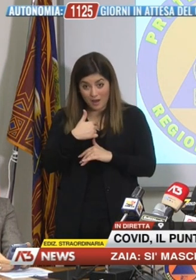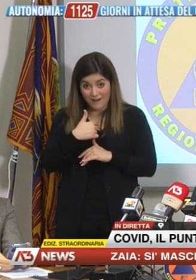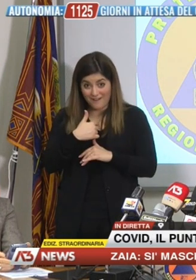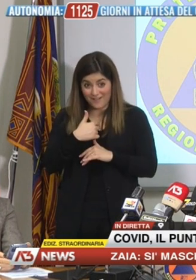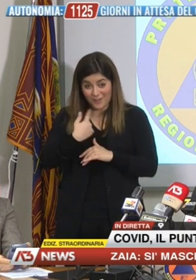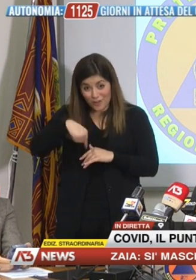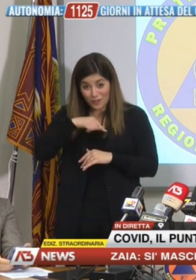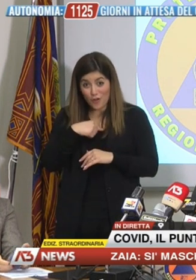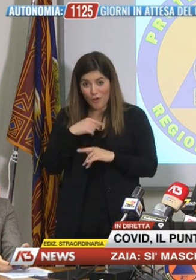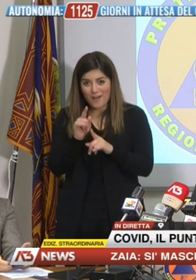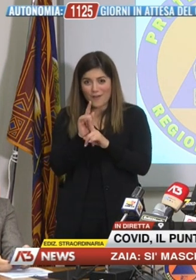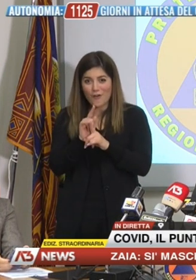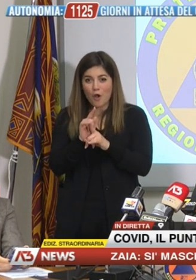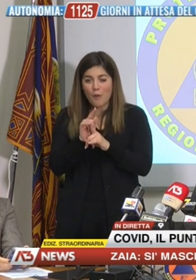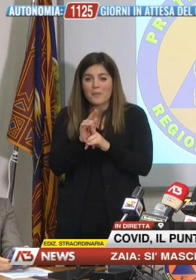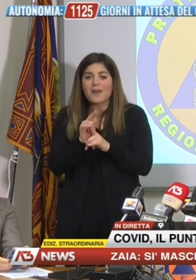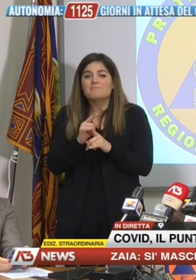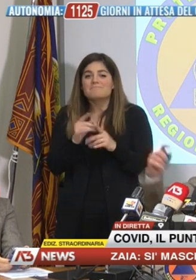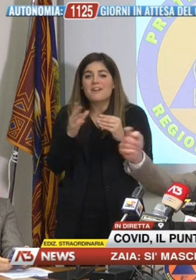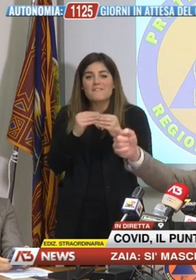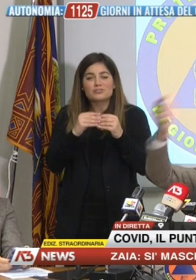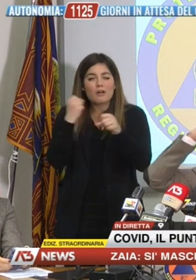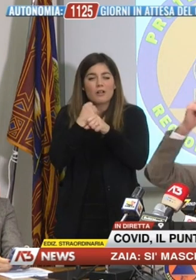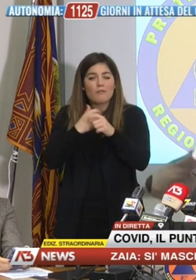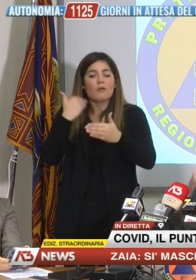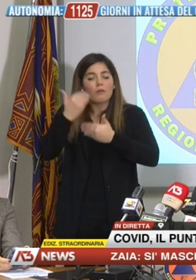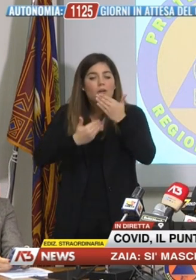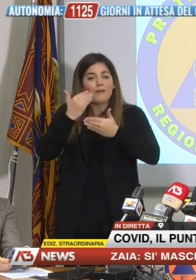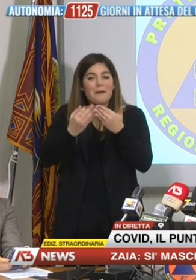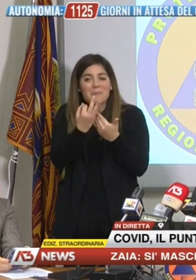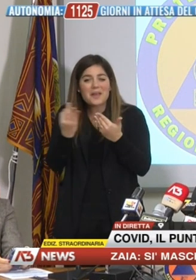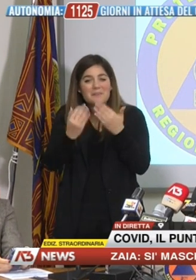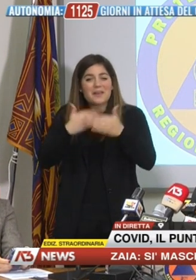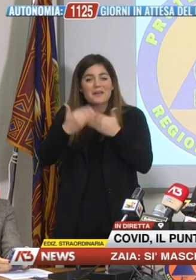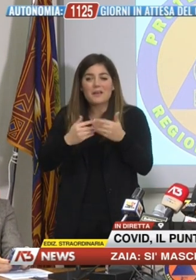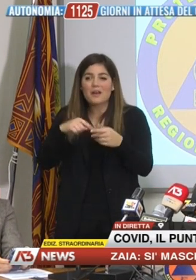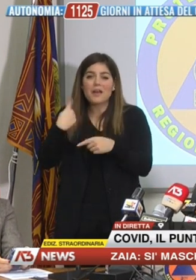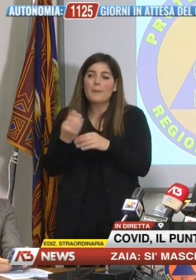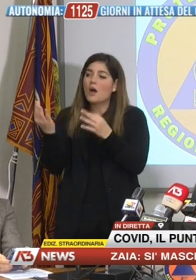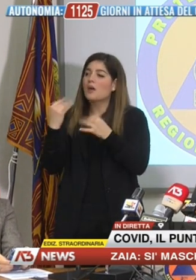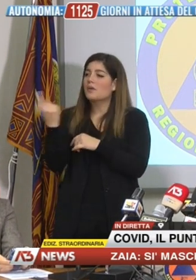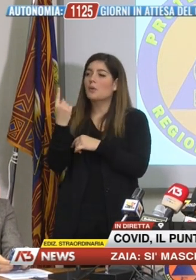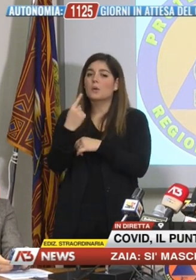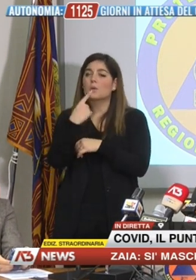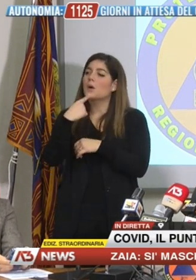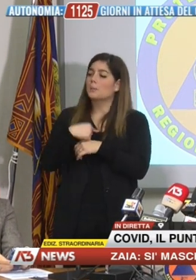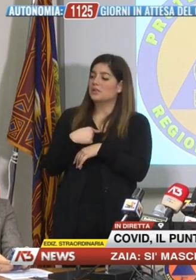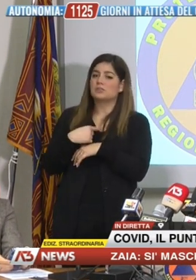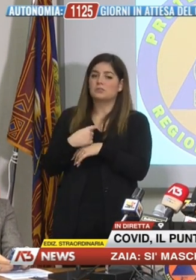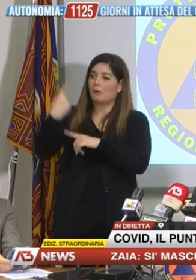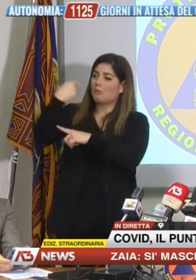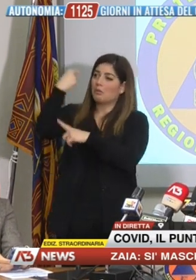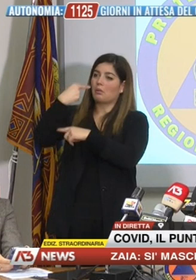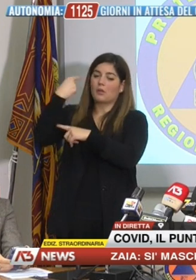facciamo le robe in maniera virtuosa, dopo viene qualcuno, magari un sindacato, a spiegarci cosa dobbiamo fare. I piani di screening per il